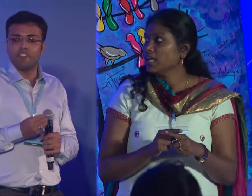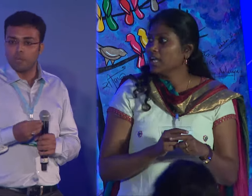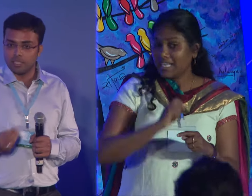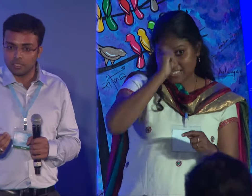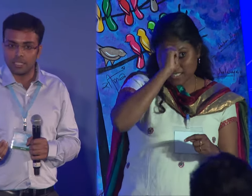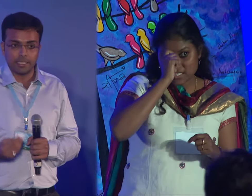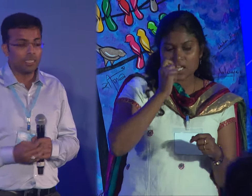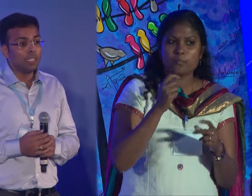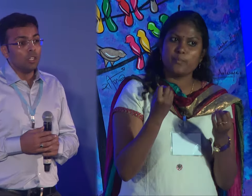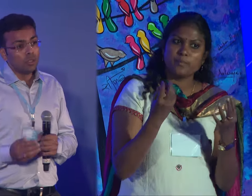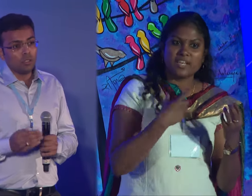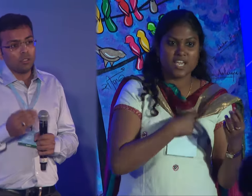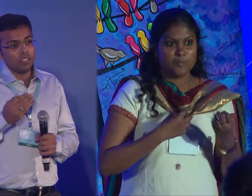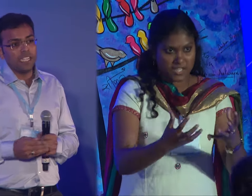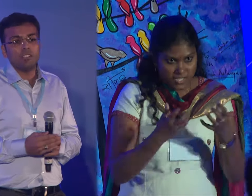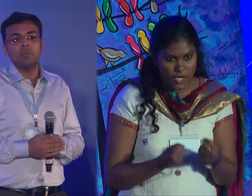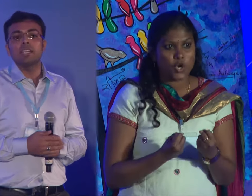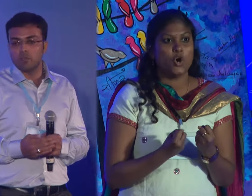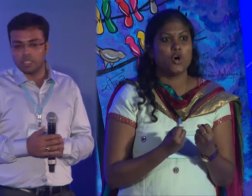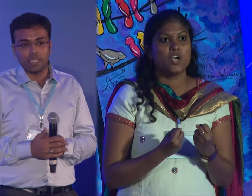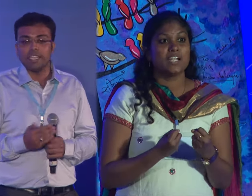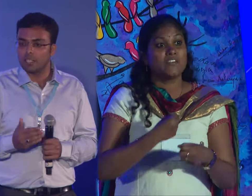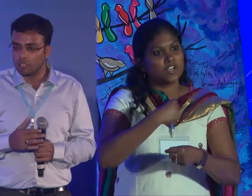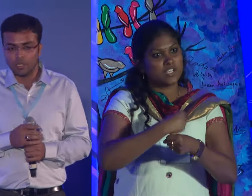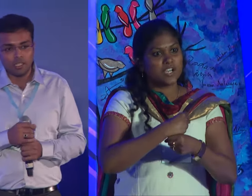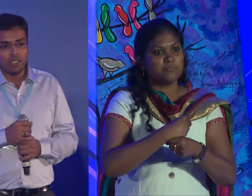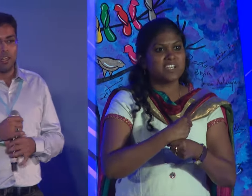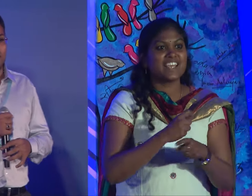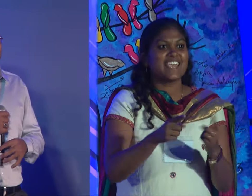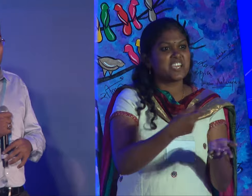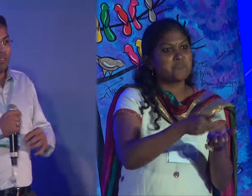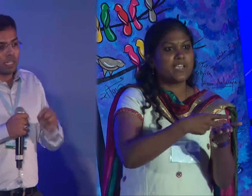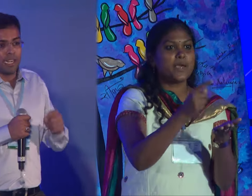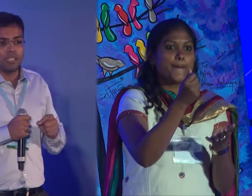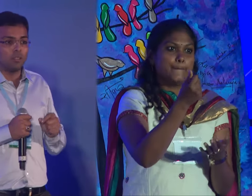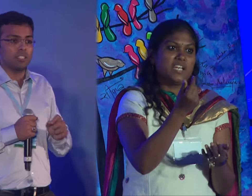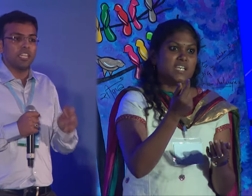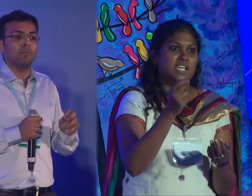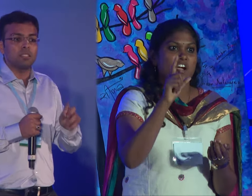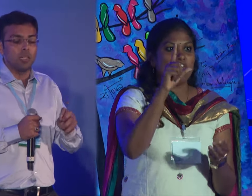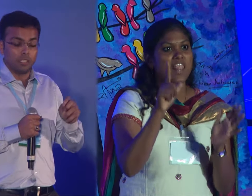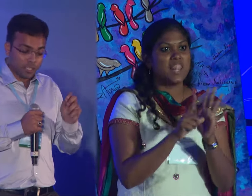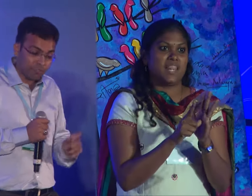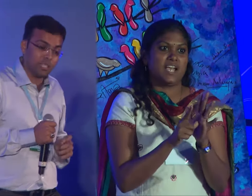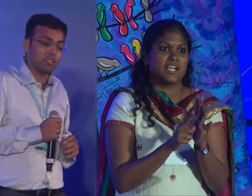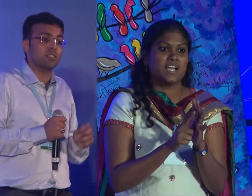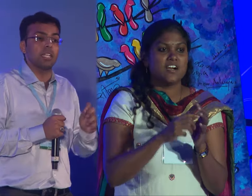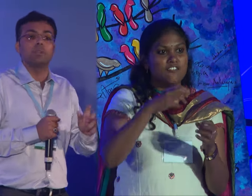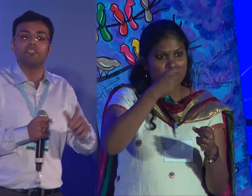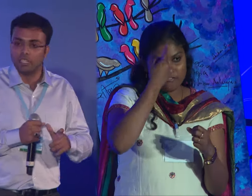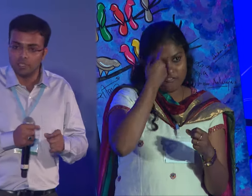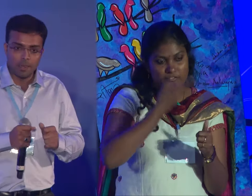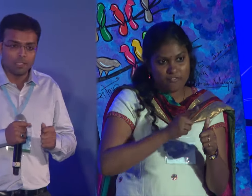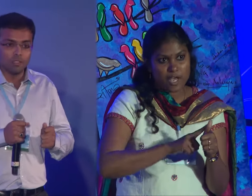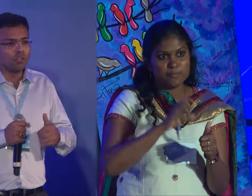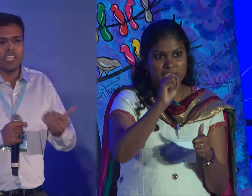इंटरनेशनल काफ़ी मेडल जीत के लाए हैं, उनको स्टेट गवर्नमेंट ने रिवॉर्ड दिया 1 लाख रुपए, और उनको रिवॉर्ड का हेड था उनके चीफ मिनिस्टर्स